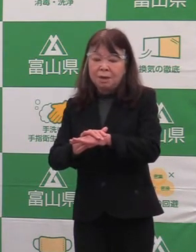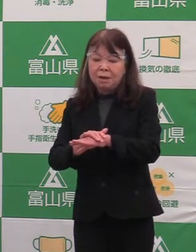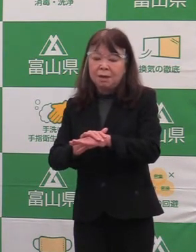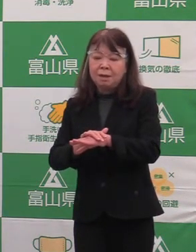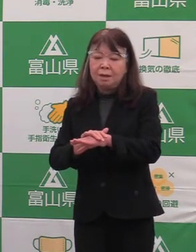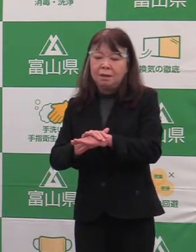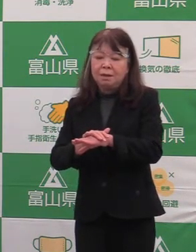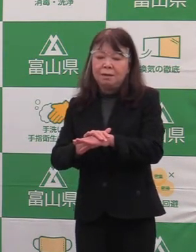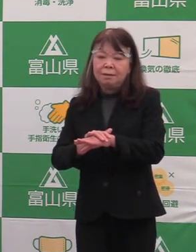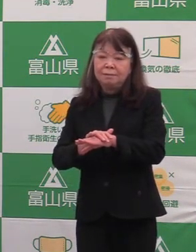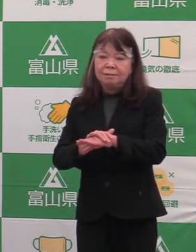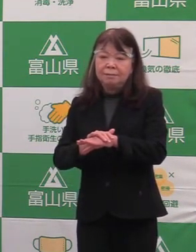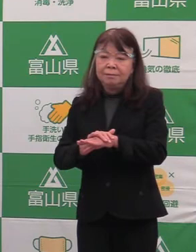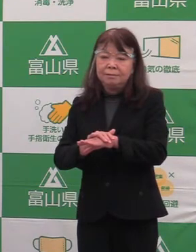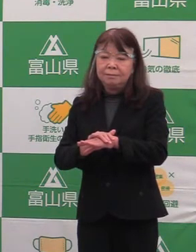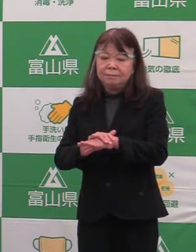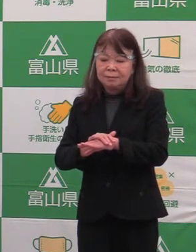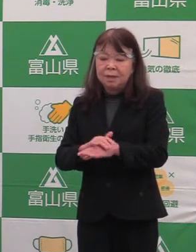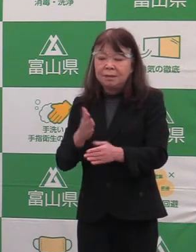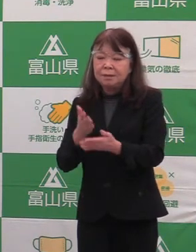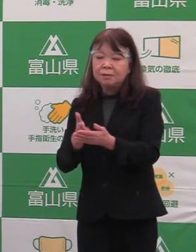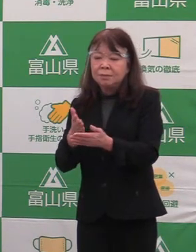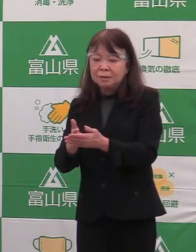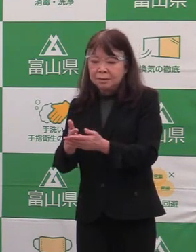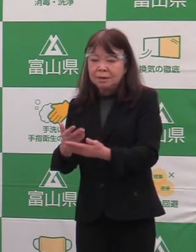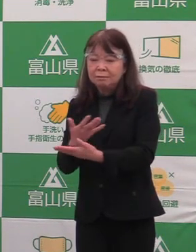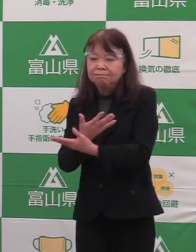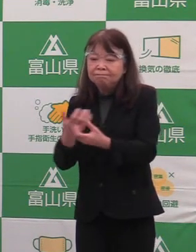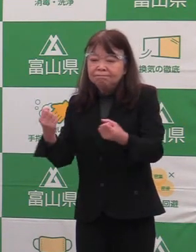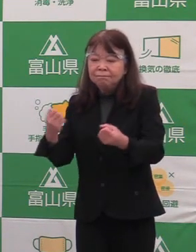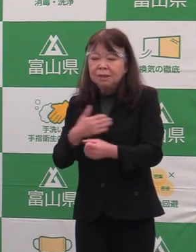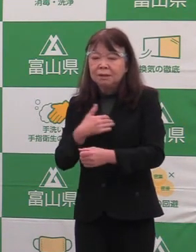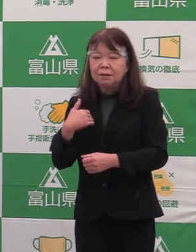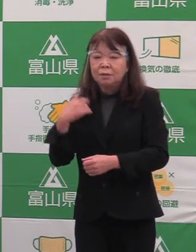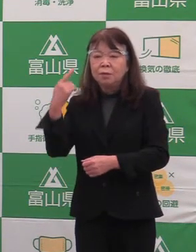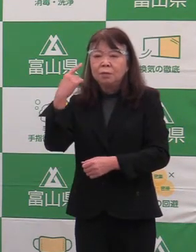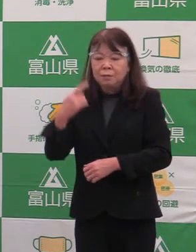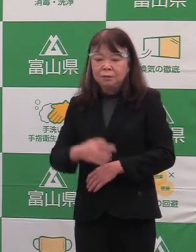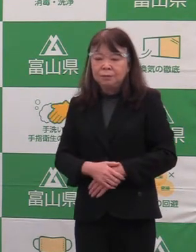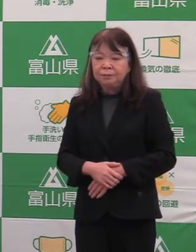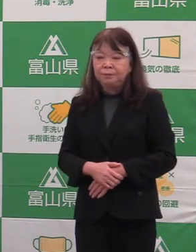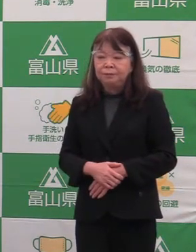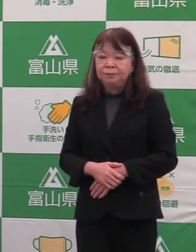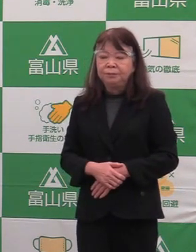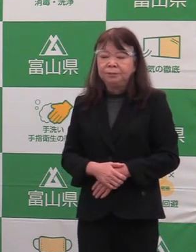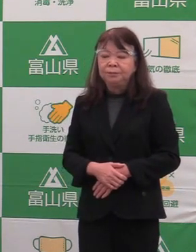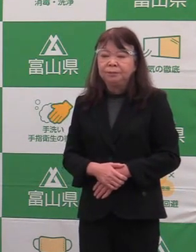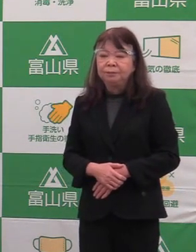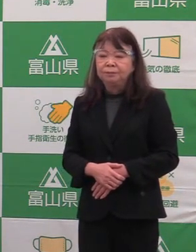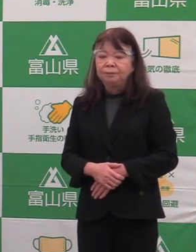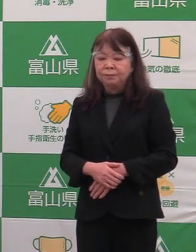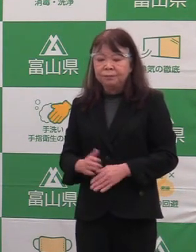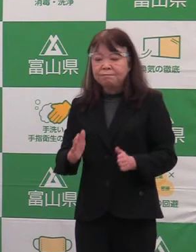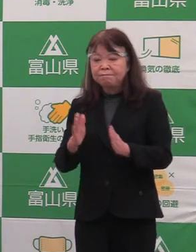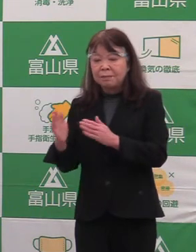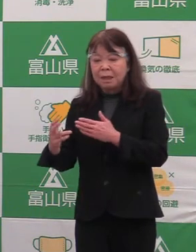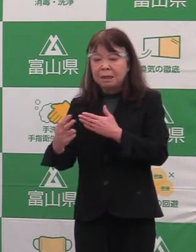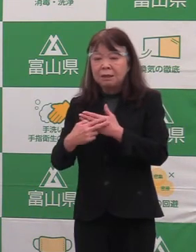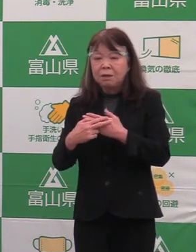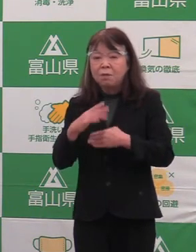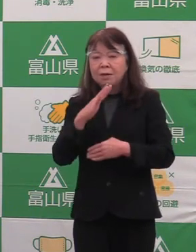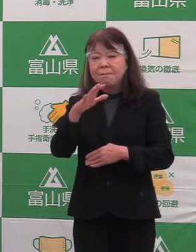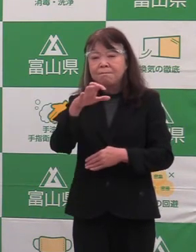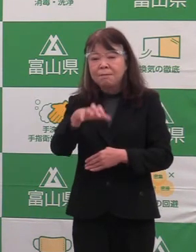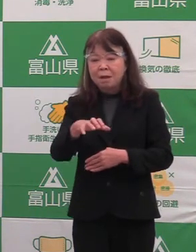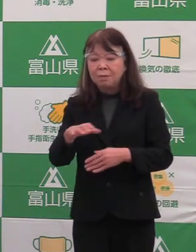ご理解をいただきました。それから やはり医療現場もですね、これ